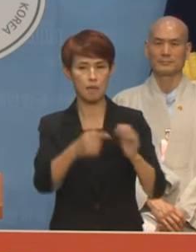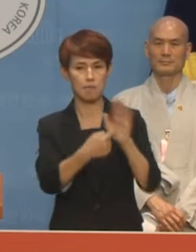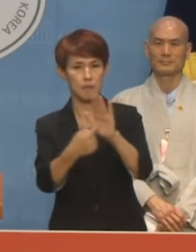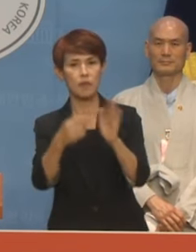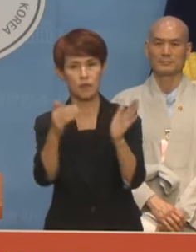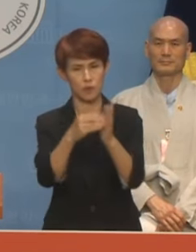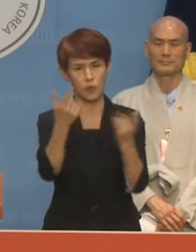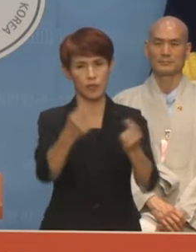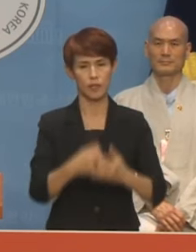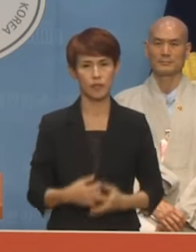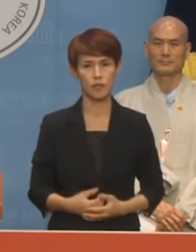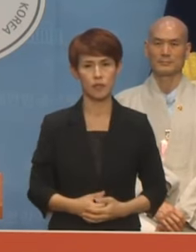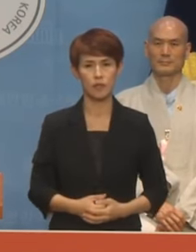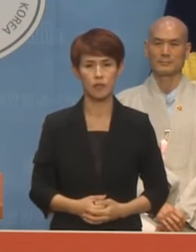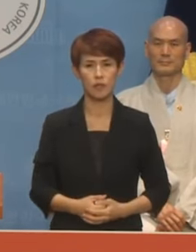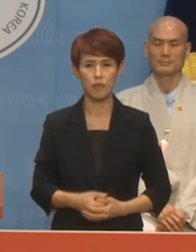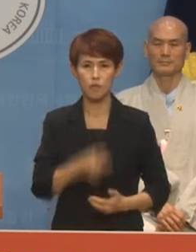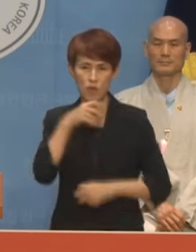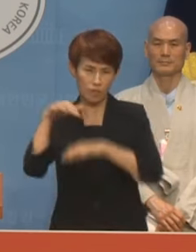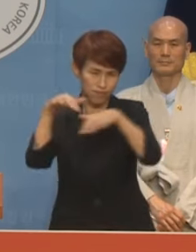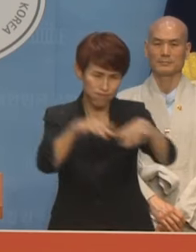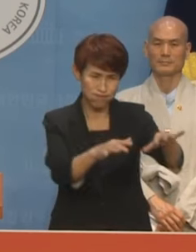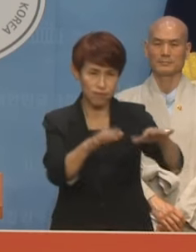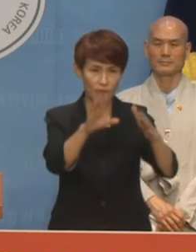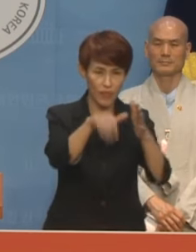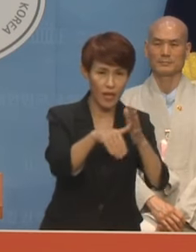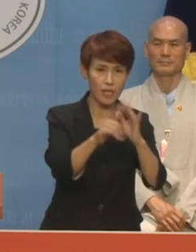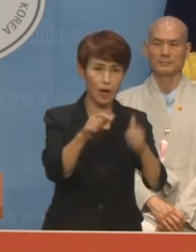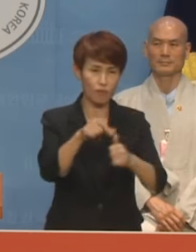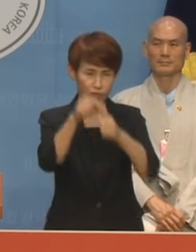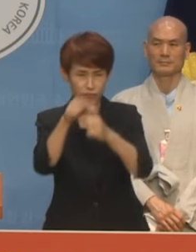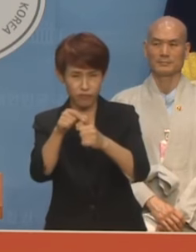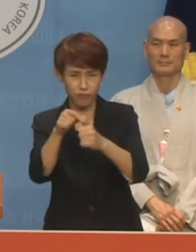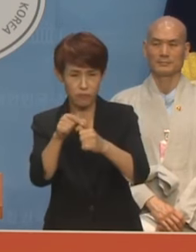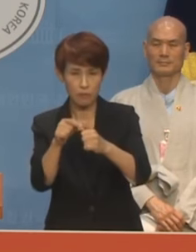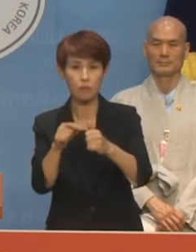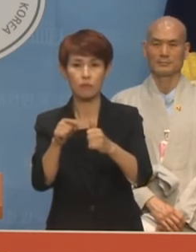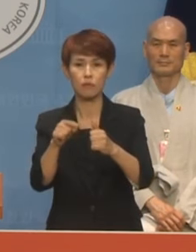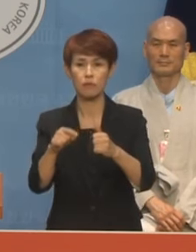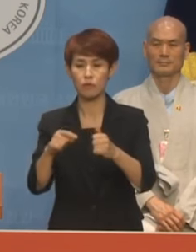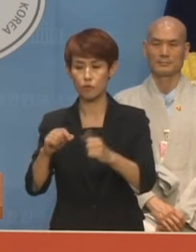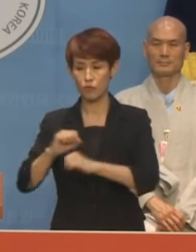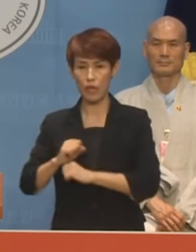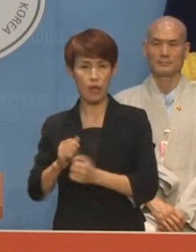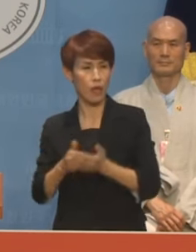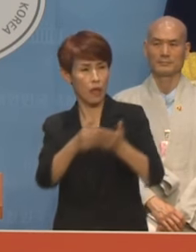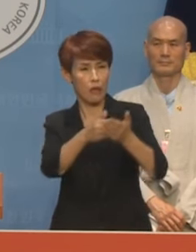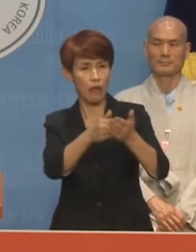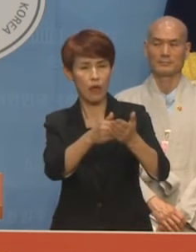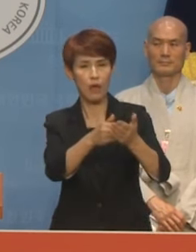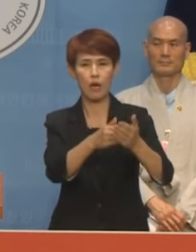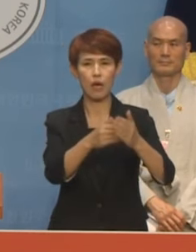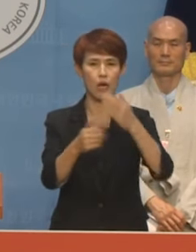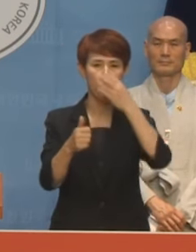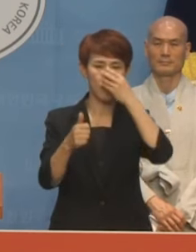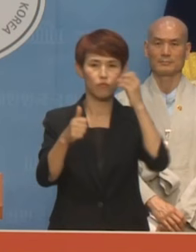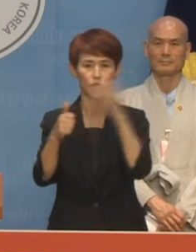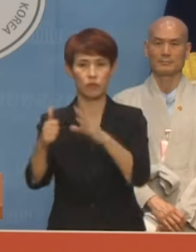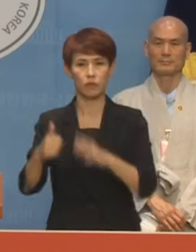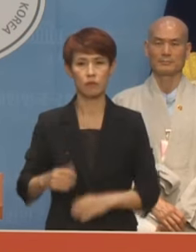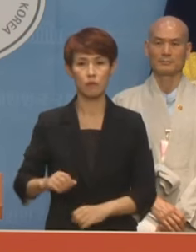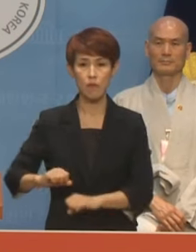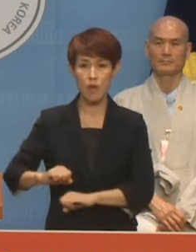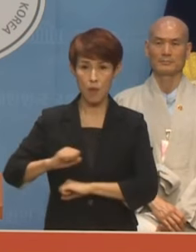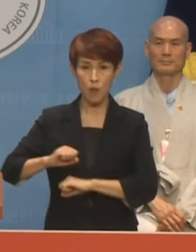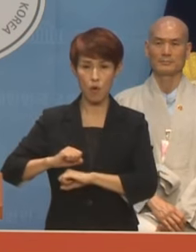것이었다. 급류 수색 작업의 중단을 요구한 현장의 의견은 묵살되었으며 이것이 해병